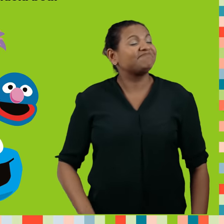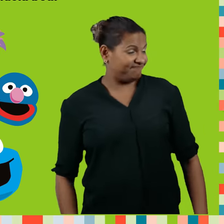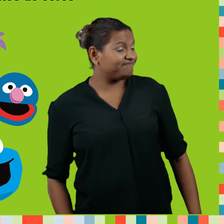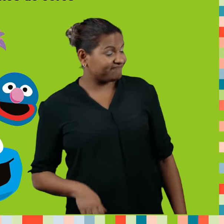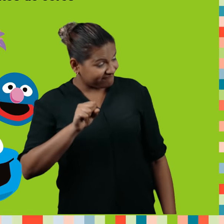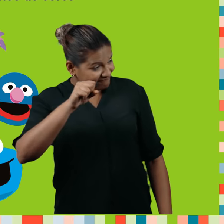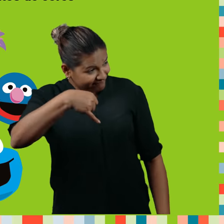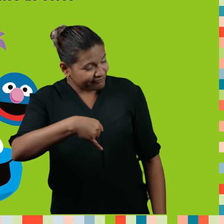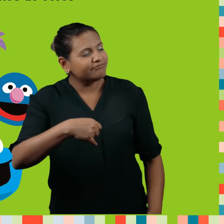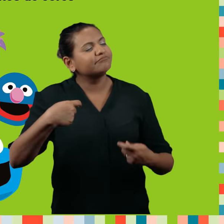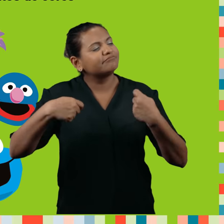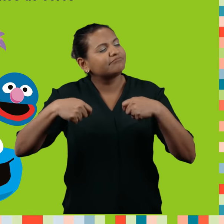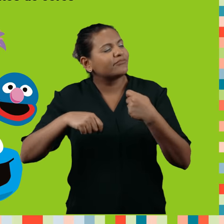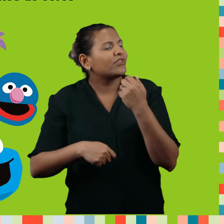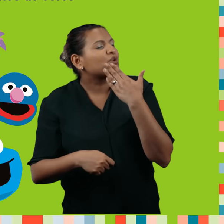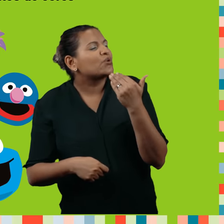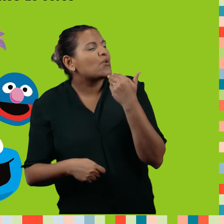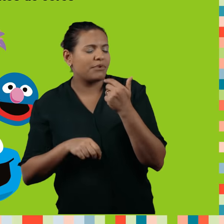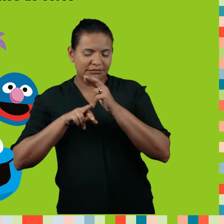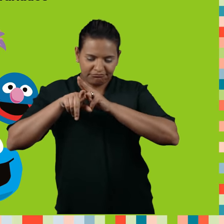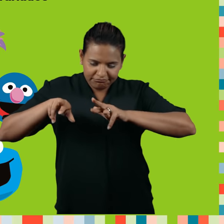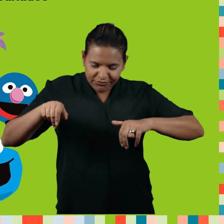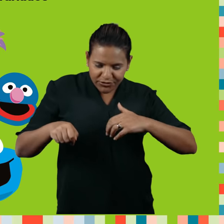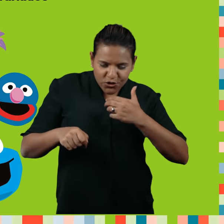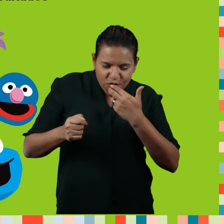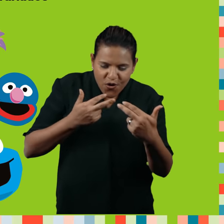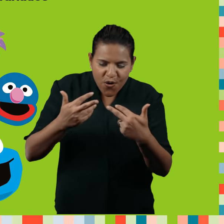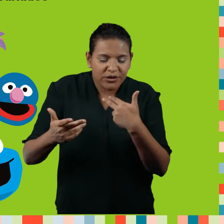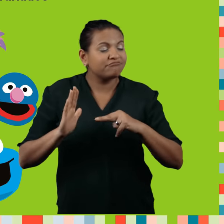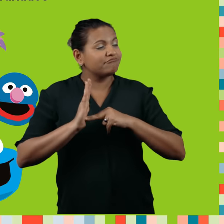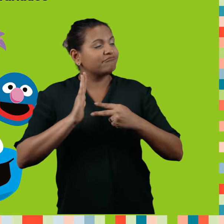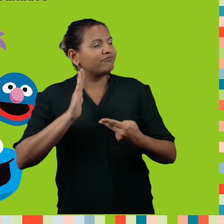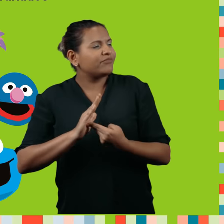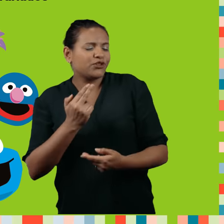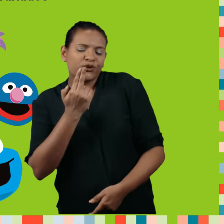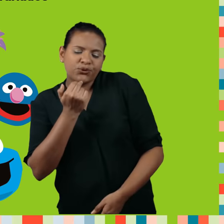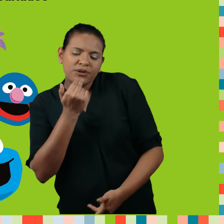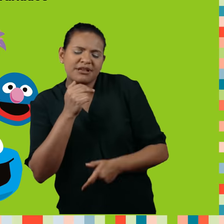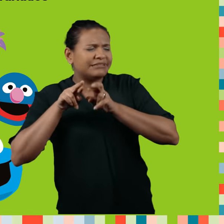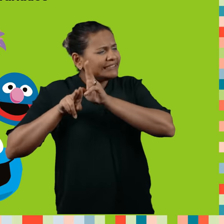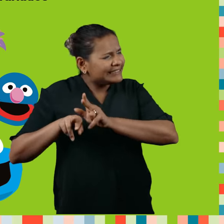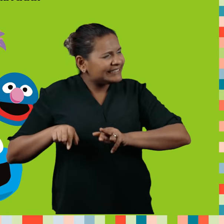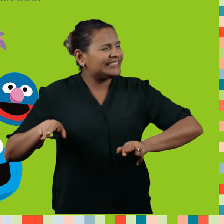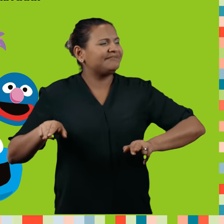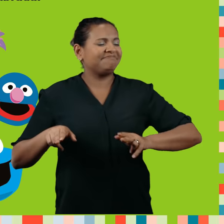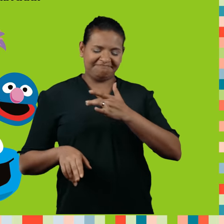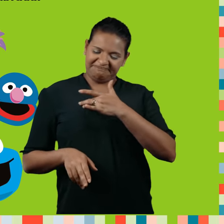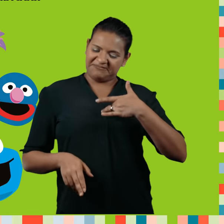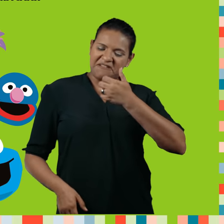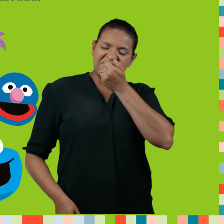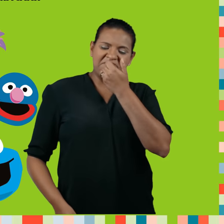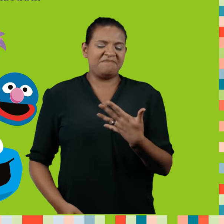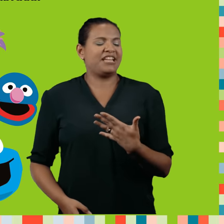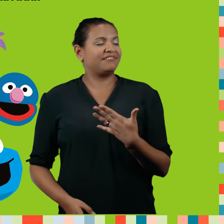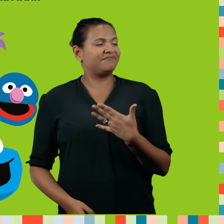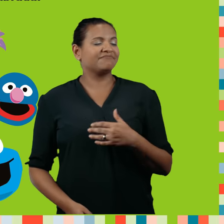boa! Sim! Ela disse que com alimentos de cores diferentes, você come nutrientes variados e tem uma